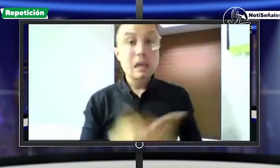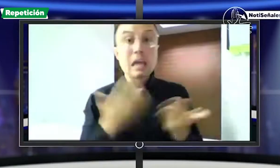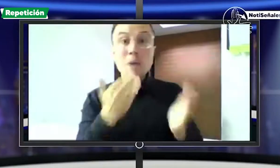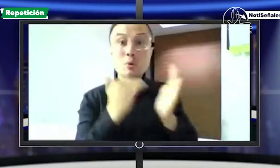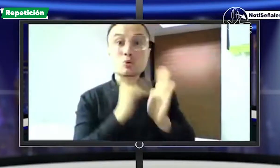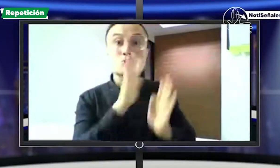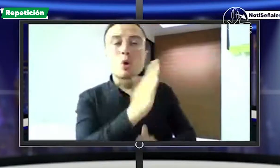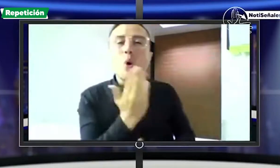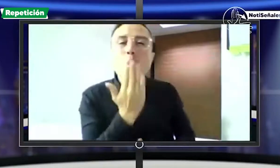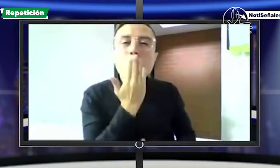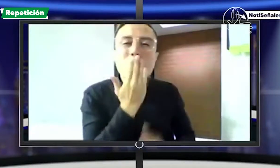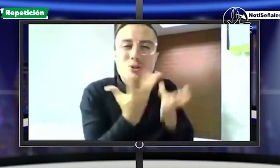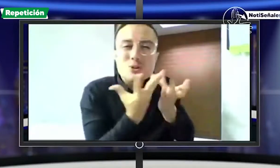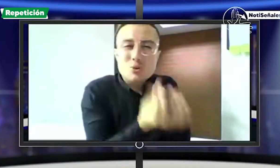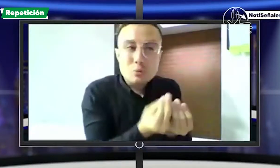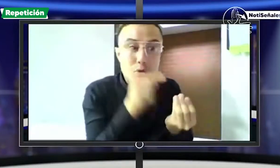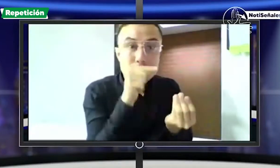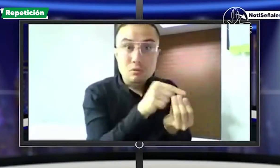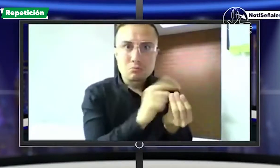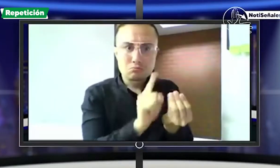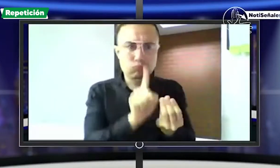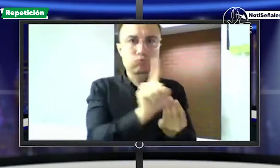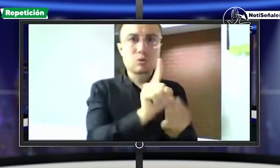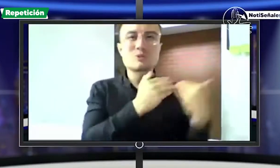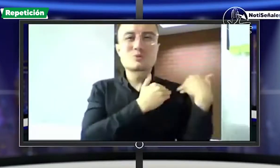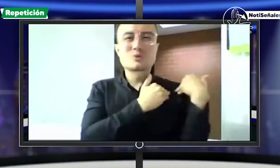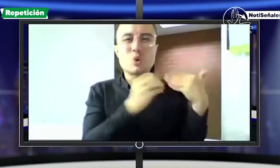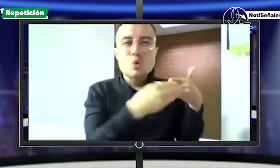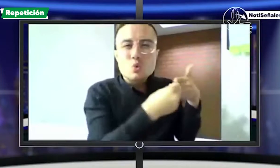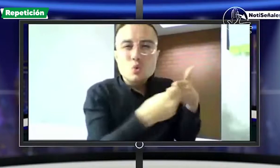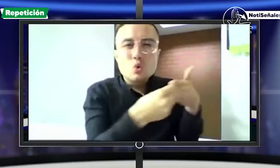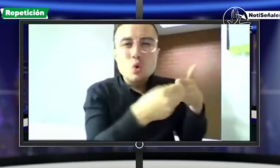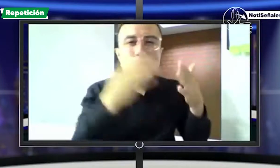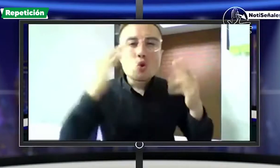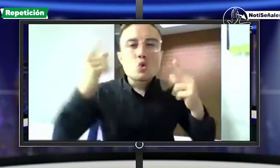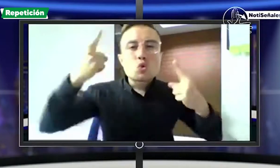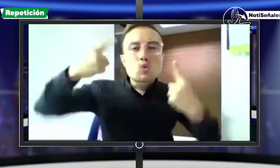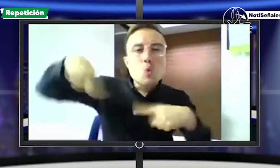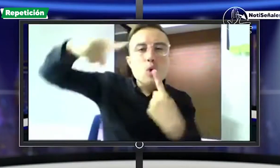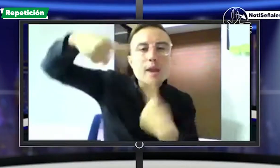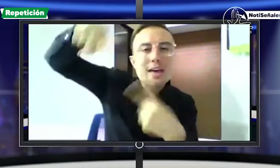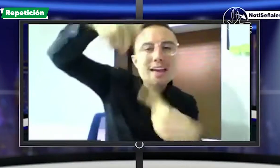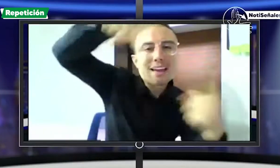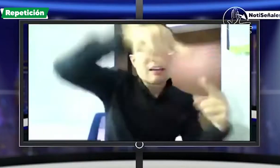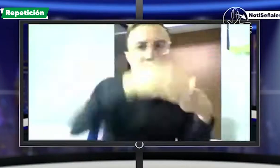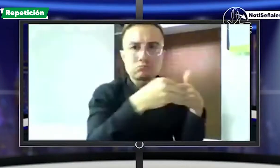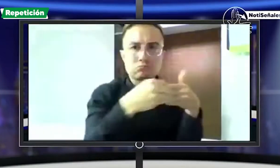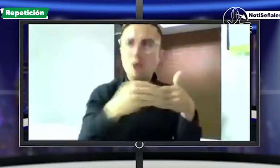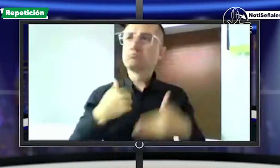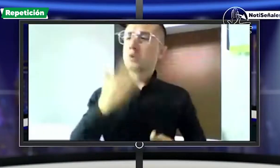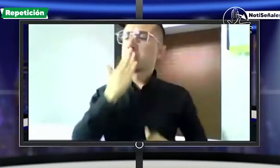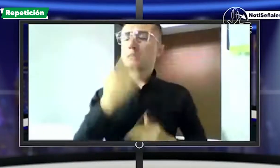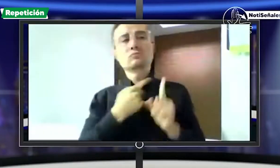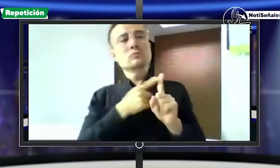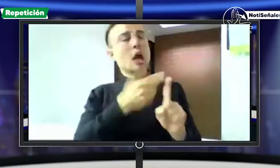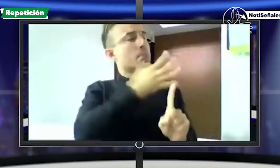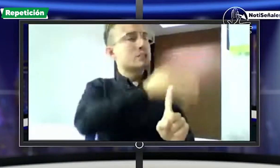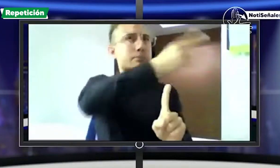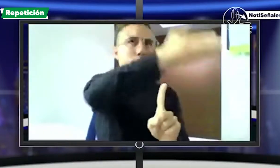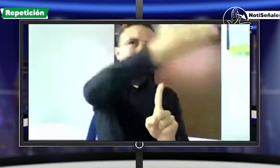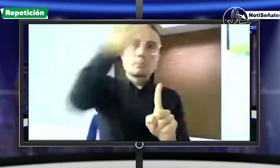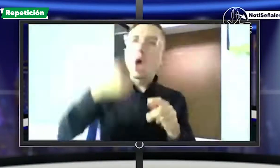en lengua de señas por ejemplo también sería muy bueno mostrar esto desde la misma comunidad y que cuando se hagan estas